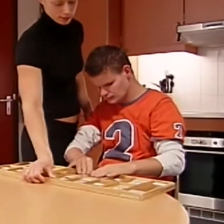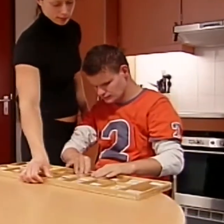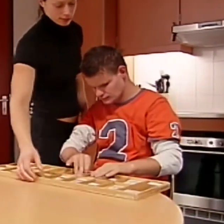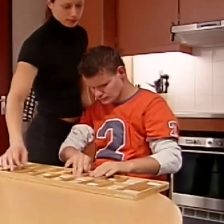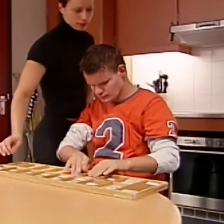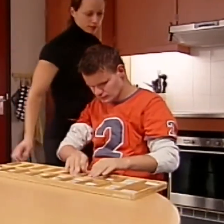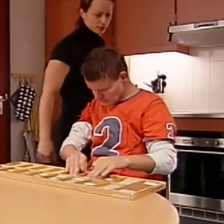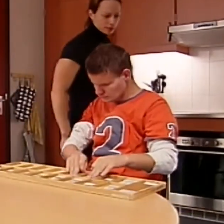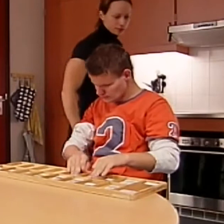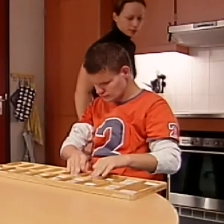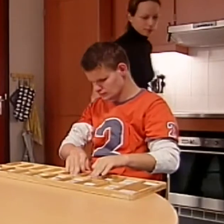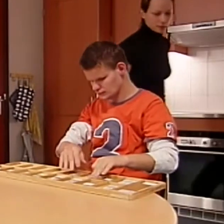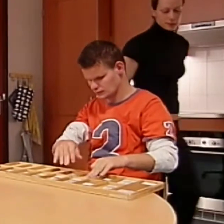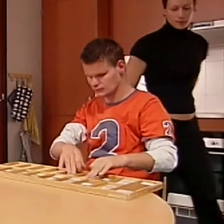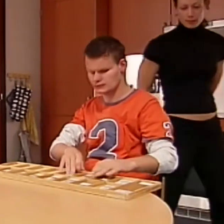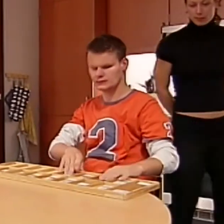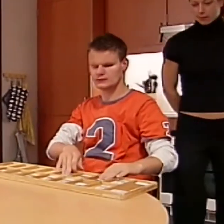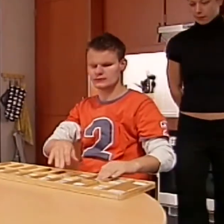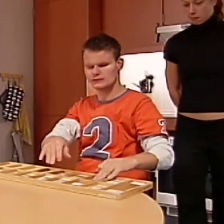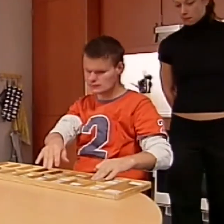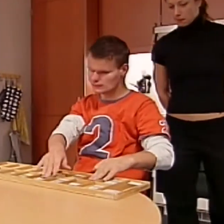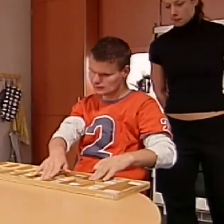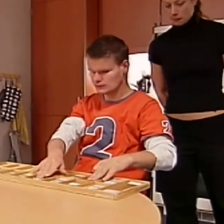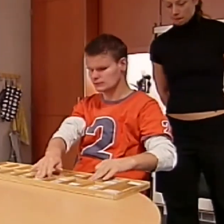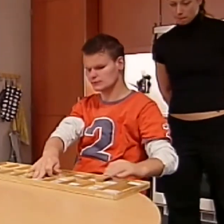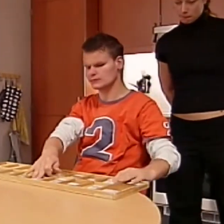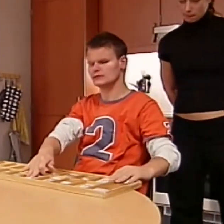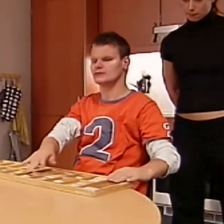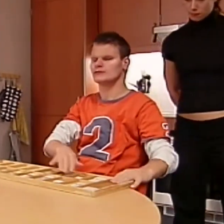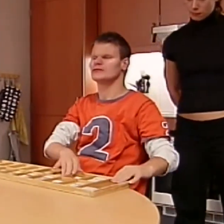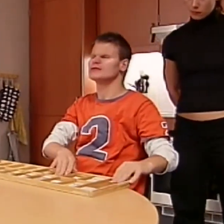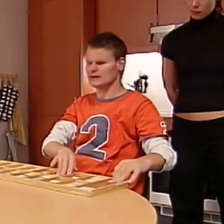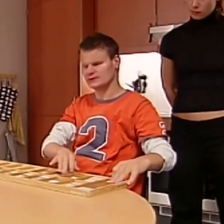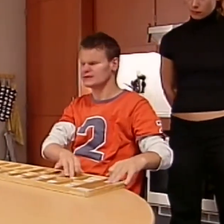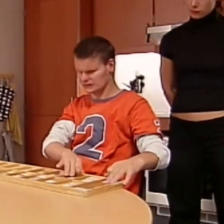Ook worden de voelpicto's gebruikt om te praten over een speciale gebeurtenis.